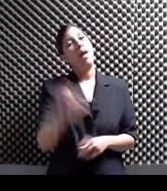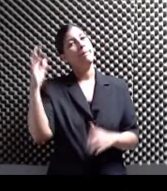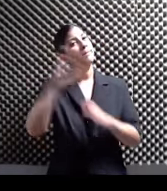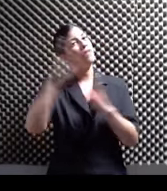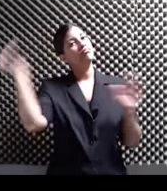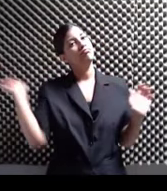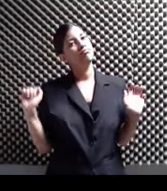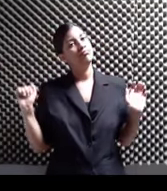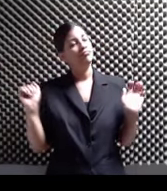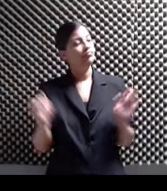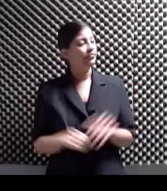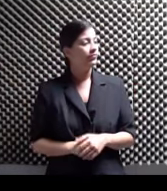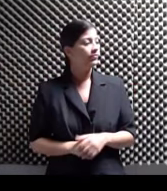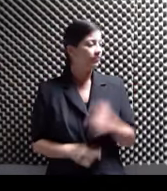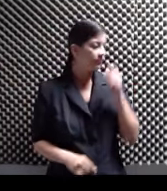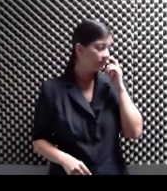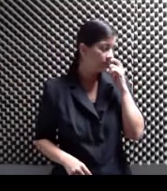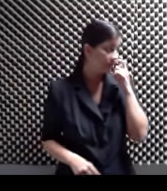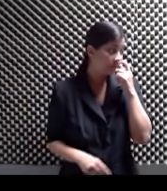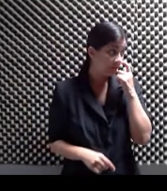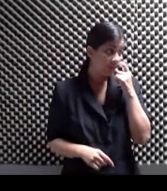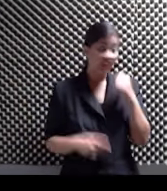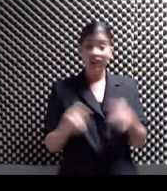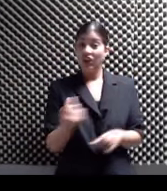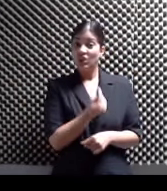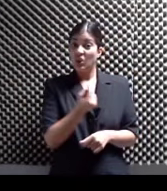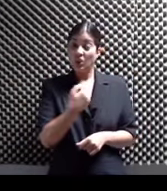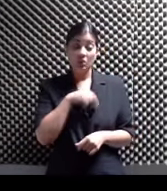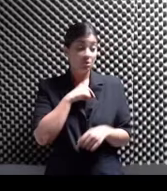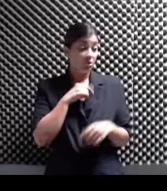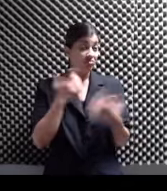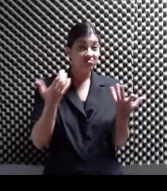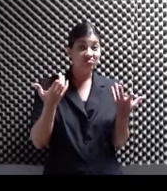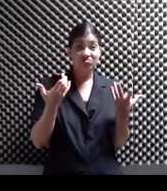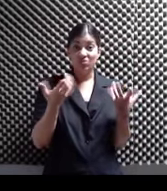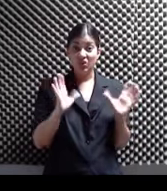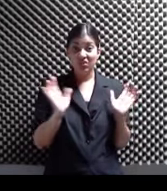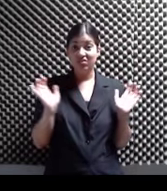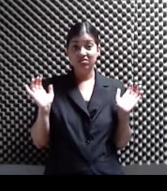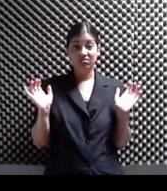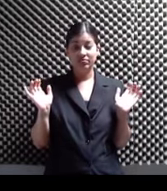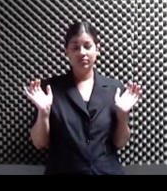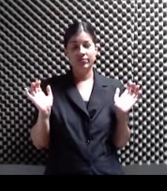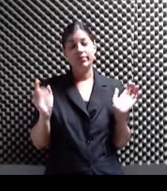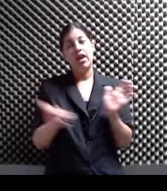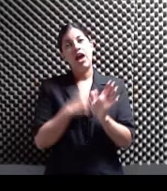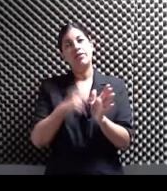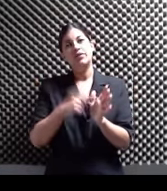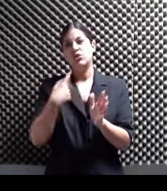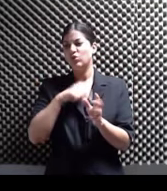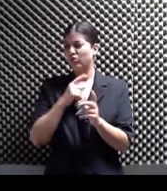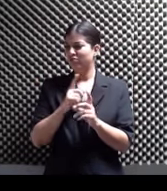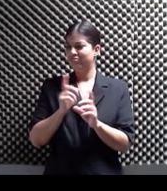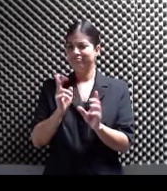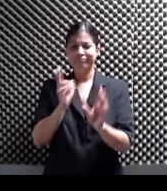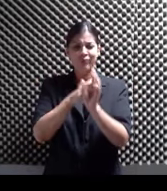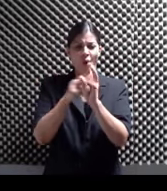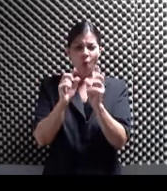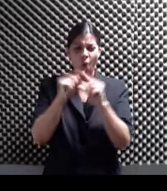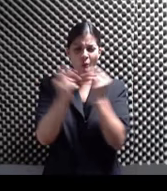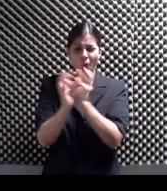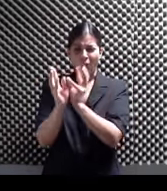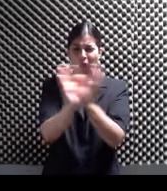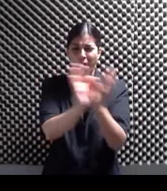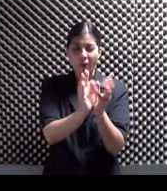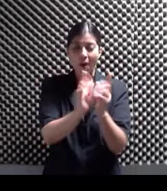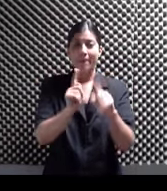De alguna manera no creemos estar solos, aunque estemos acompañados de un montón de gente, pero sí estamos solos. Todo esto en un ambiente bien puertorriqueño